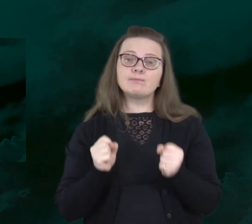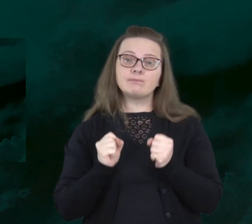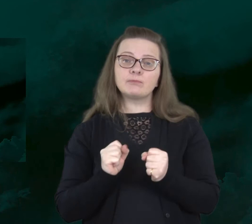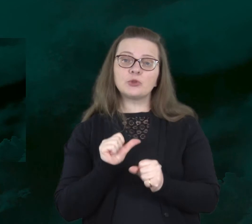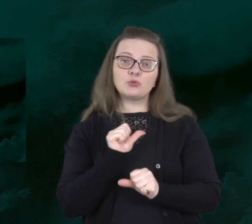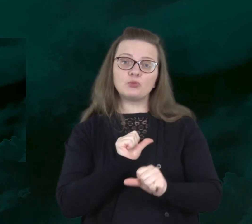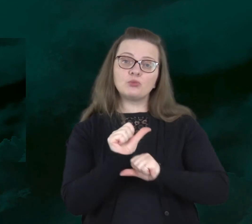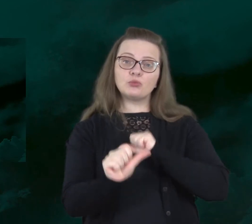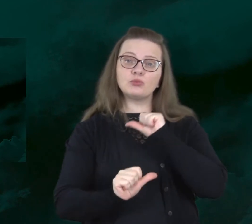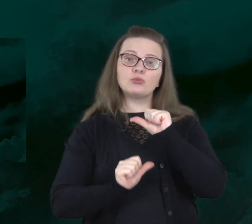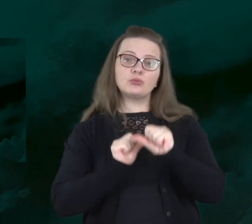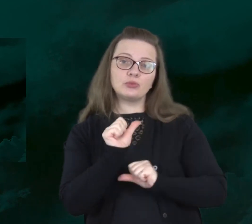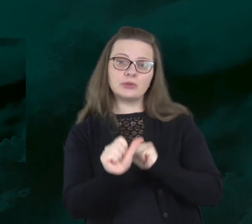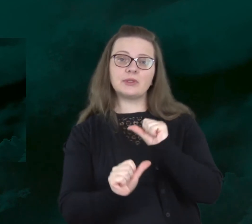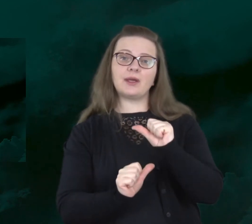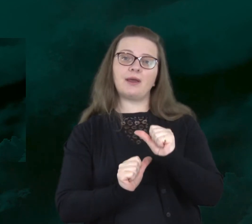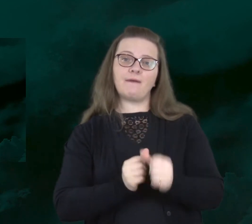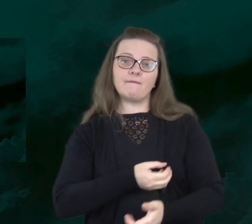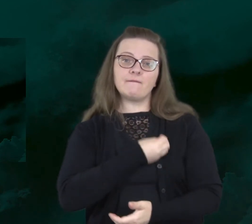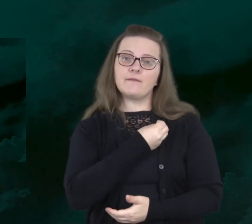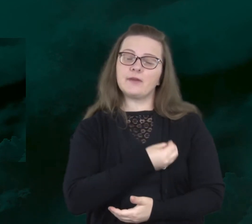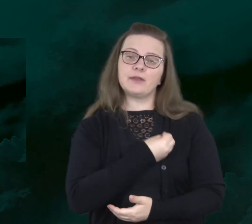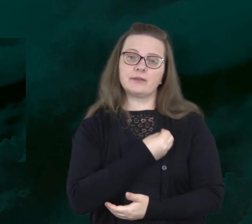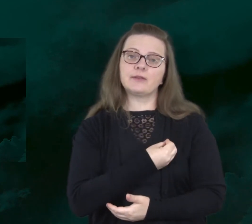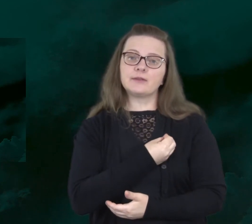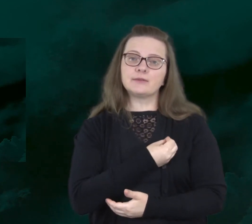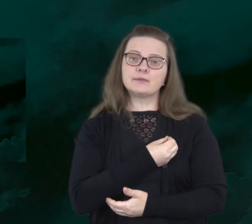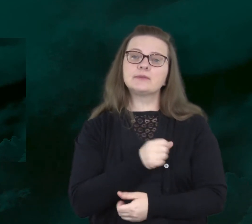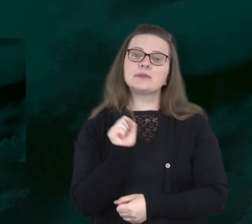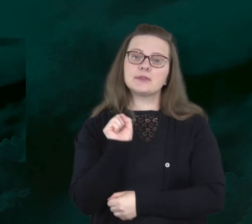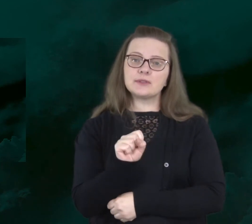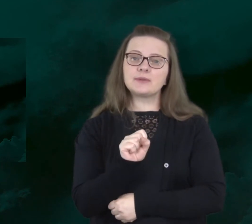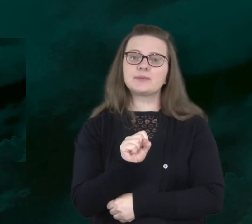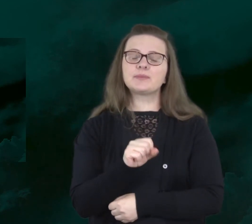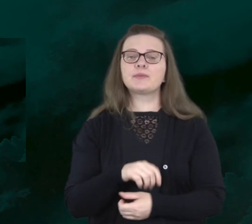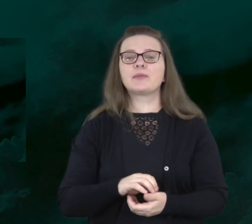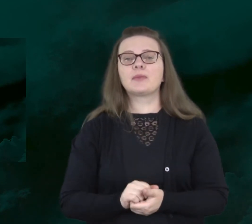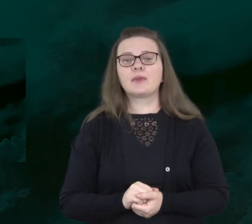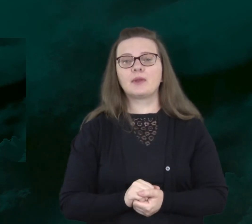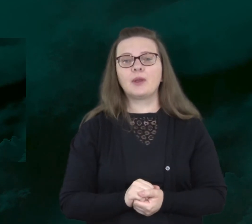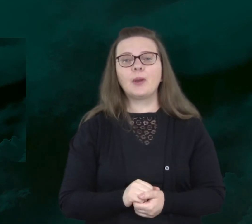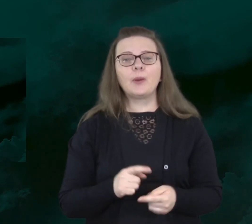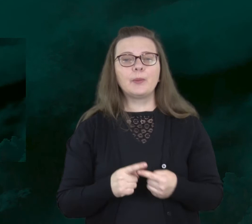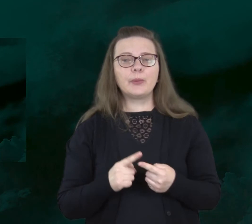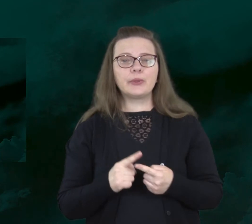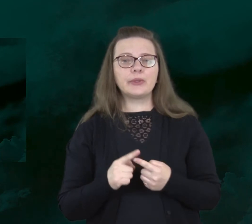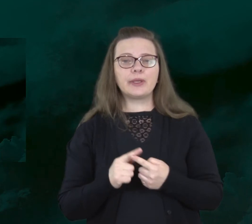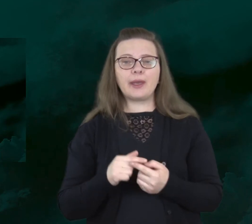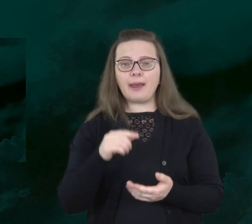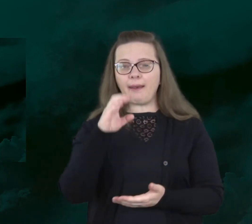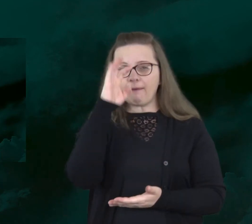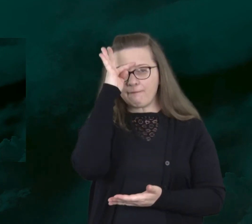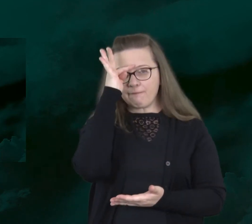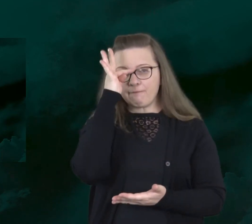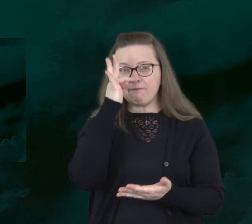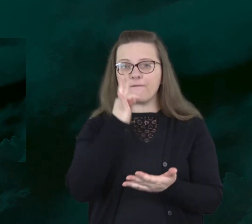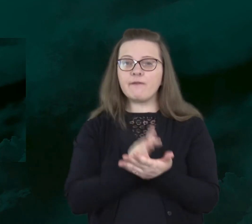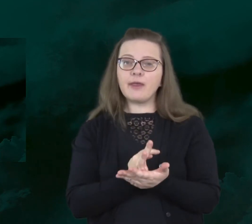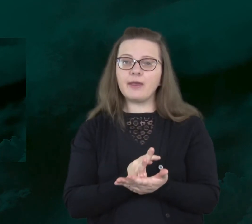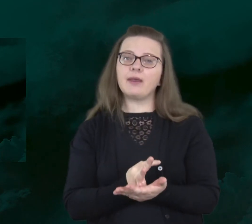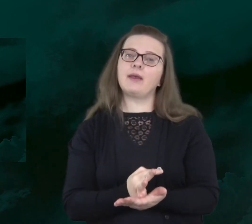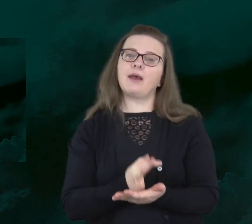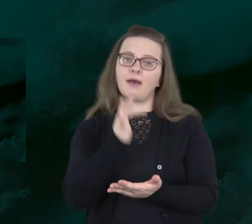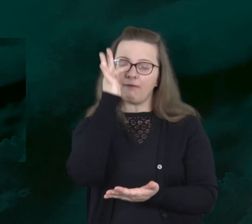pessoa. Então, não é uma coisa pequena, a fé faz parte estrutural da nossa vida cristã, da nossa vida